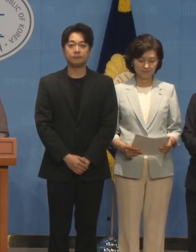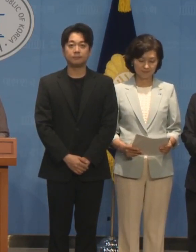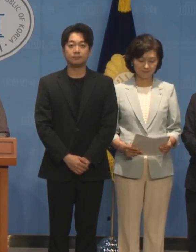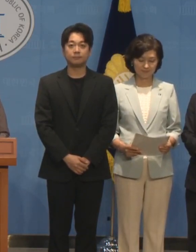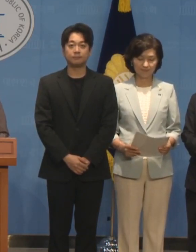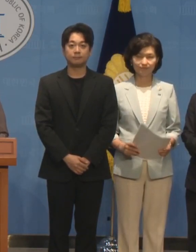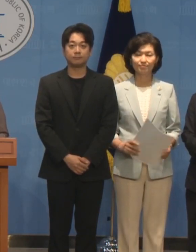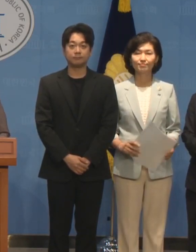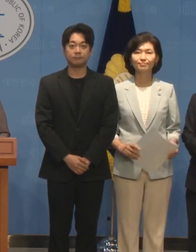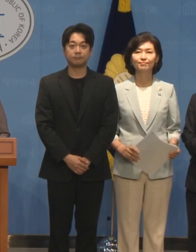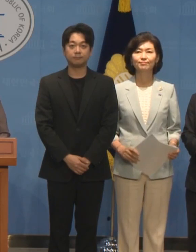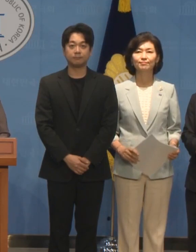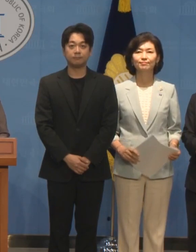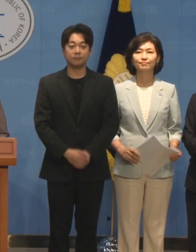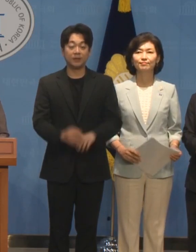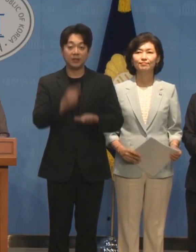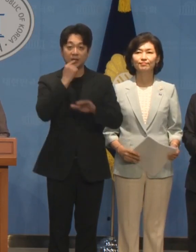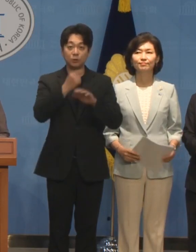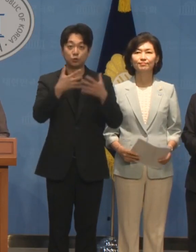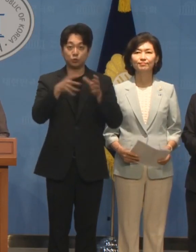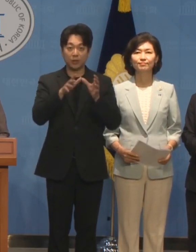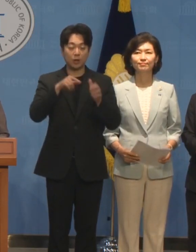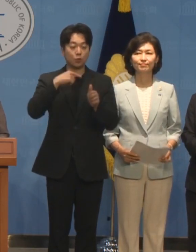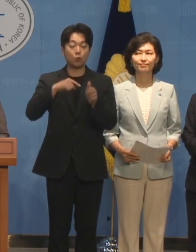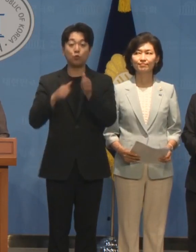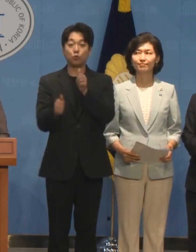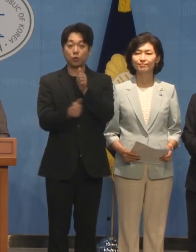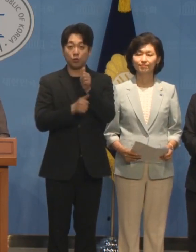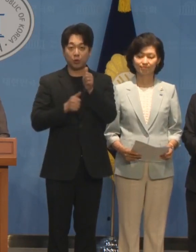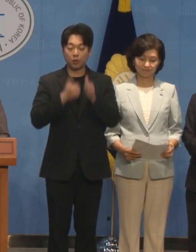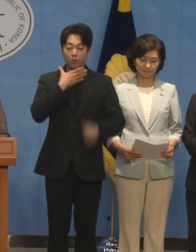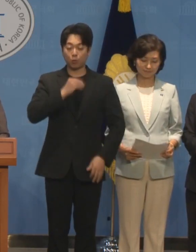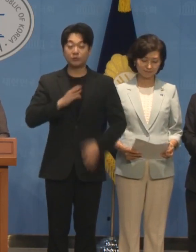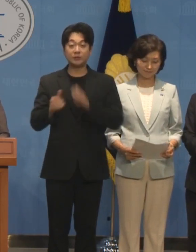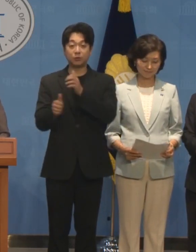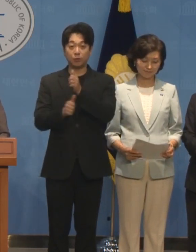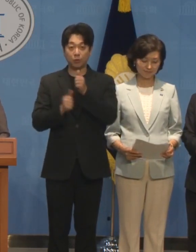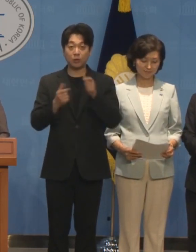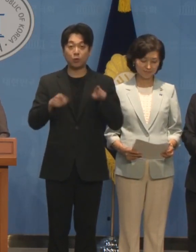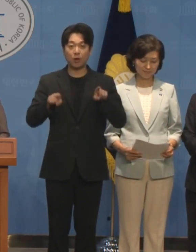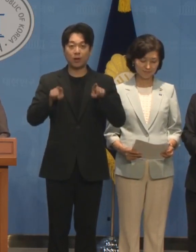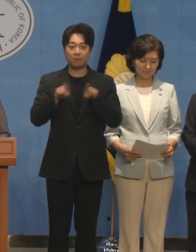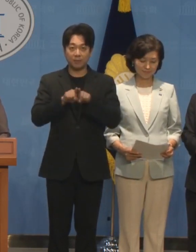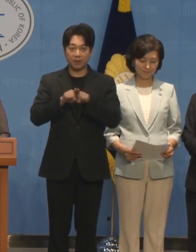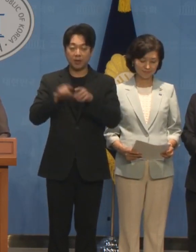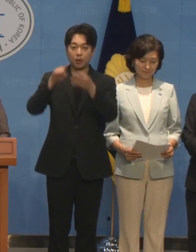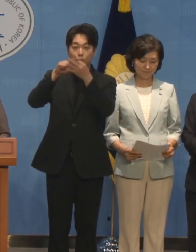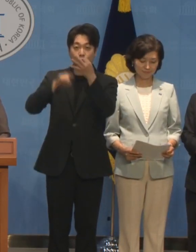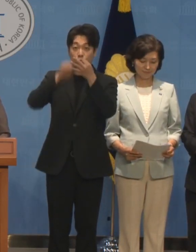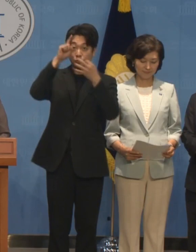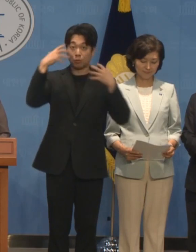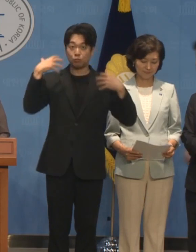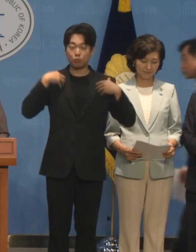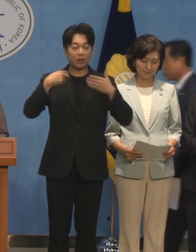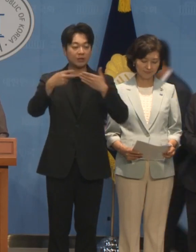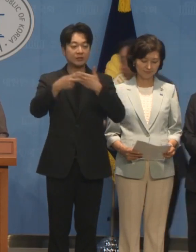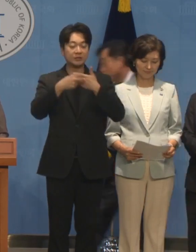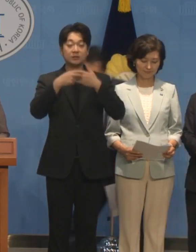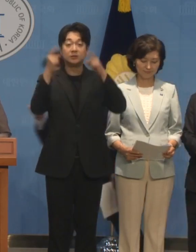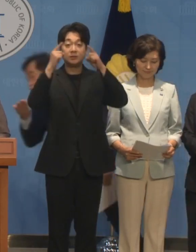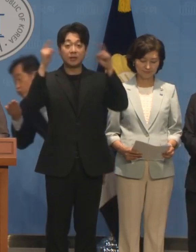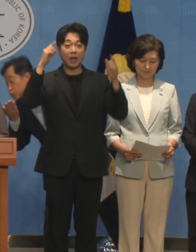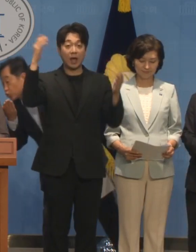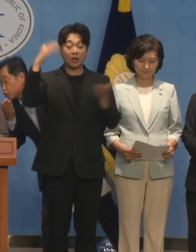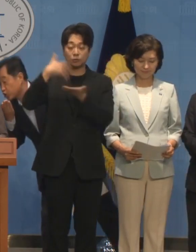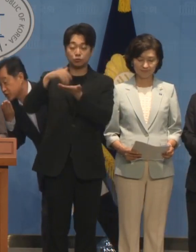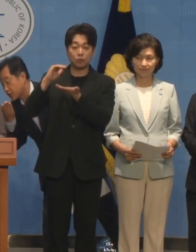네, 지금부터 더불어민주당 교육위 복지위 의원들과 함께 윤 정부의 의대 정원